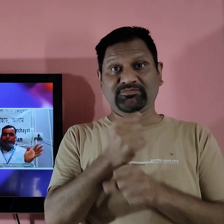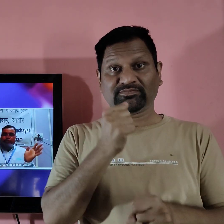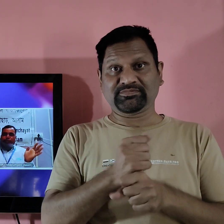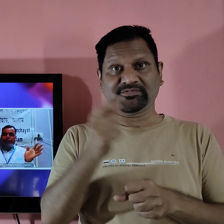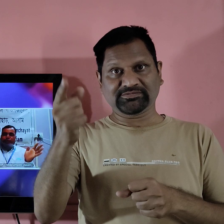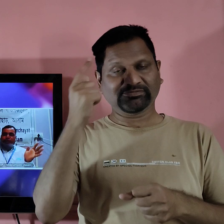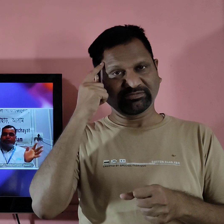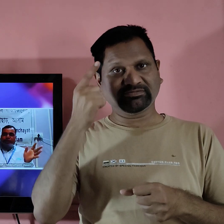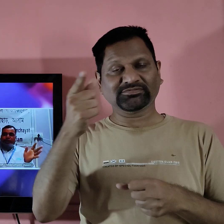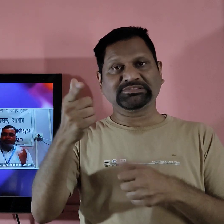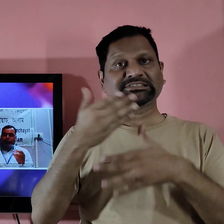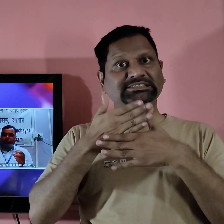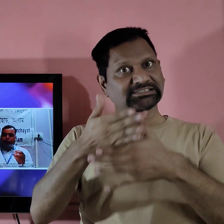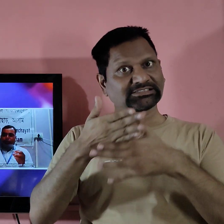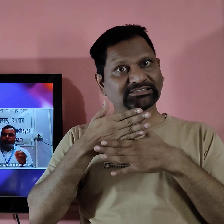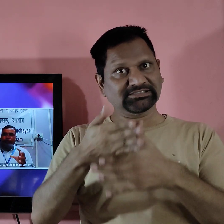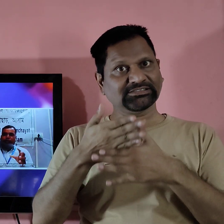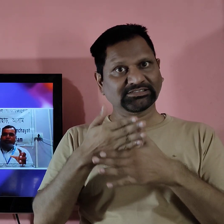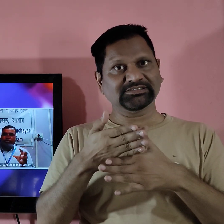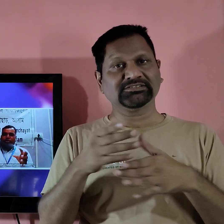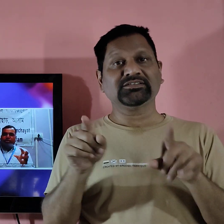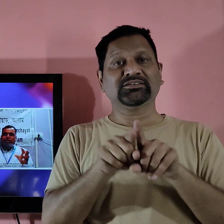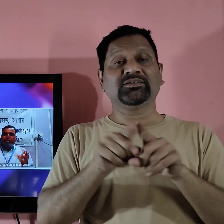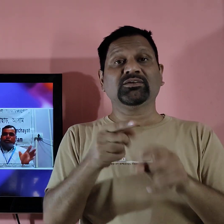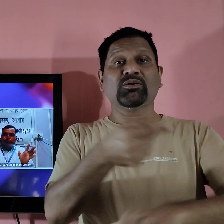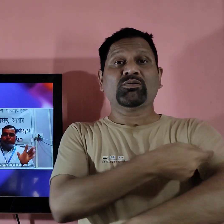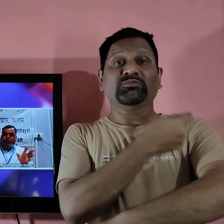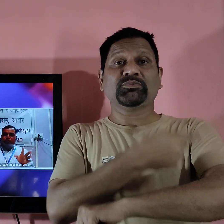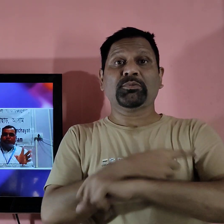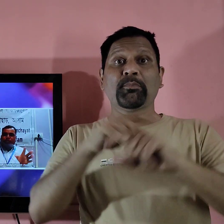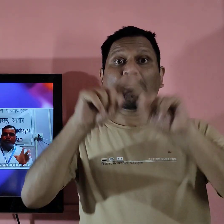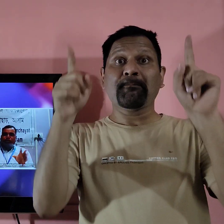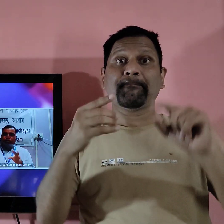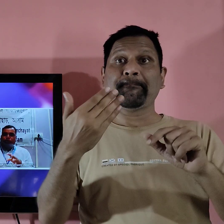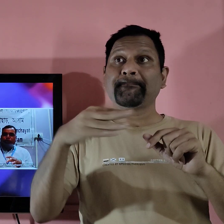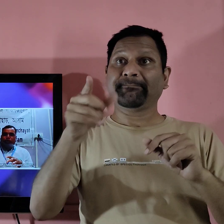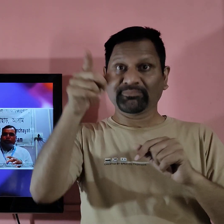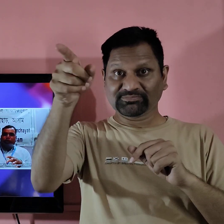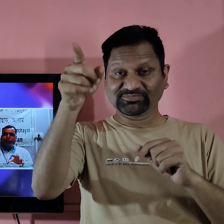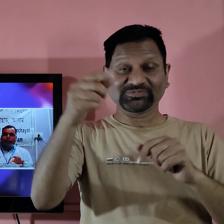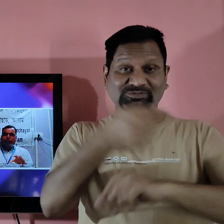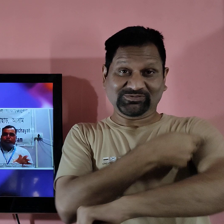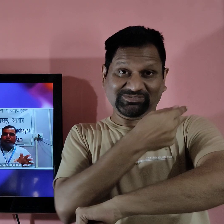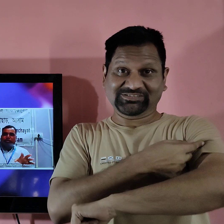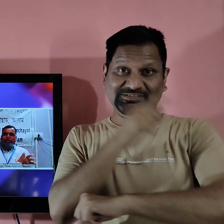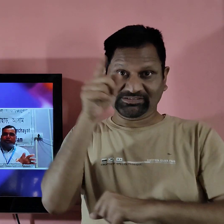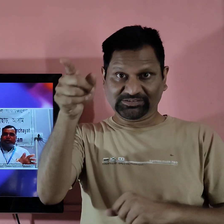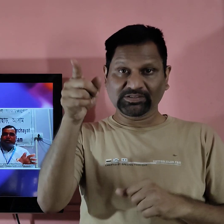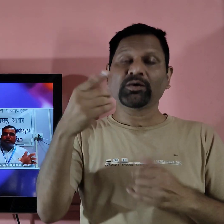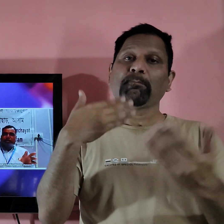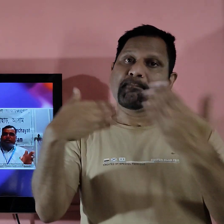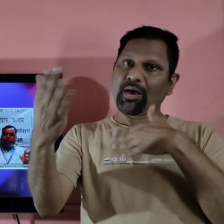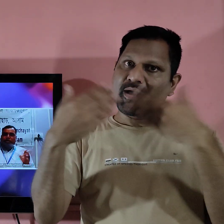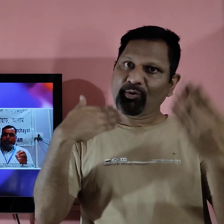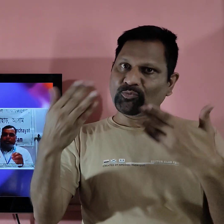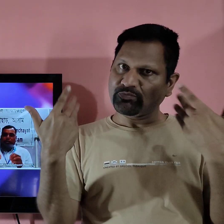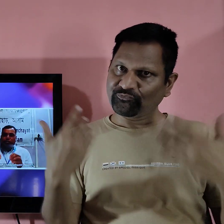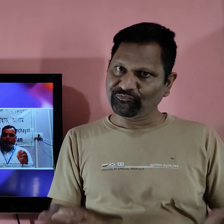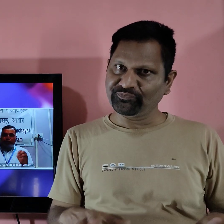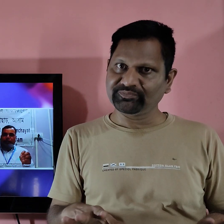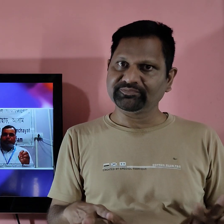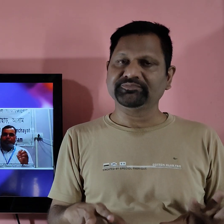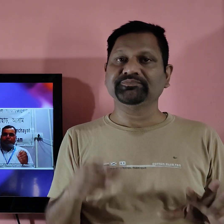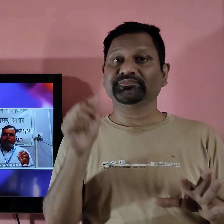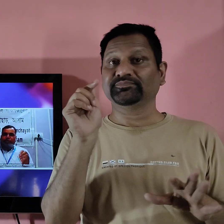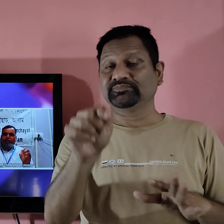सामने में एक डिपार्टमेंट मॉडल हॉस्पिटल है सर, हॉस्पिटल के साथ जो डॉक्टर है ना उसके साथ बातचीत किया।